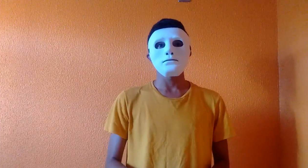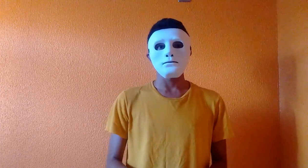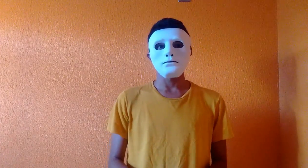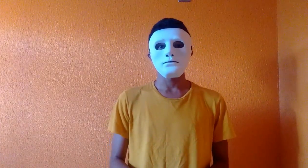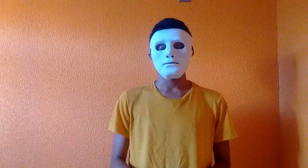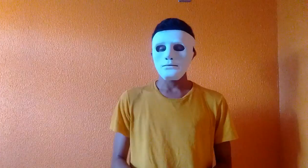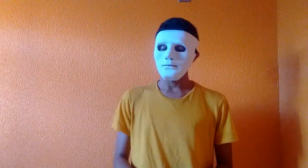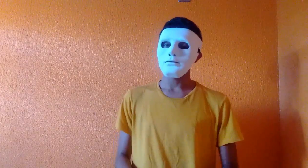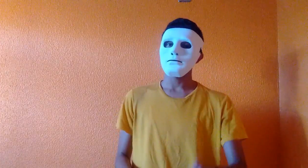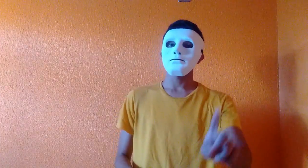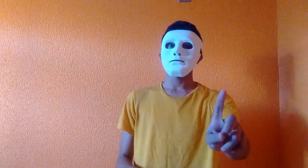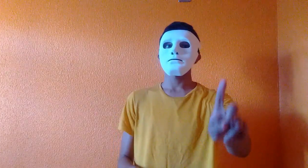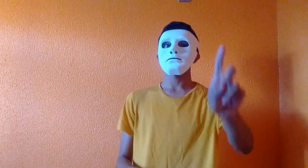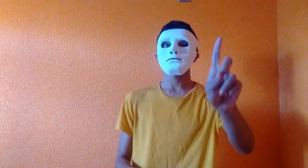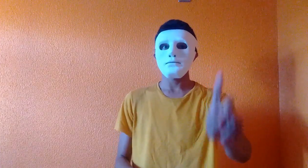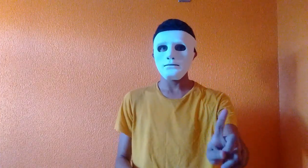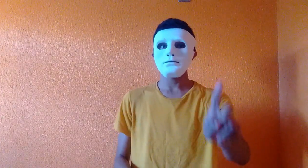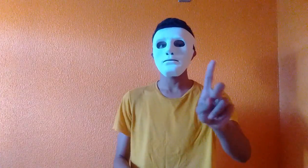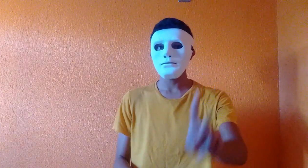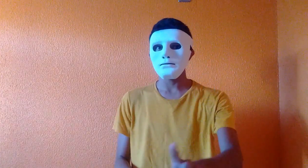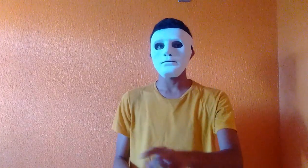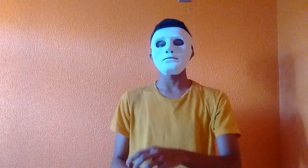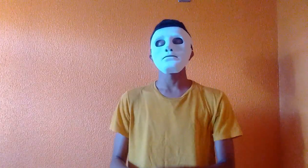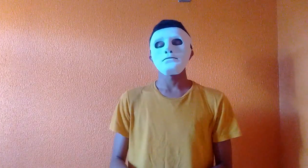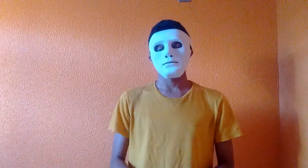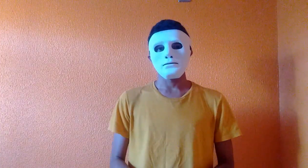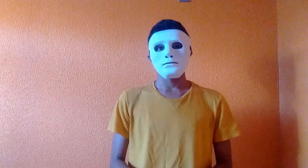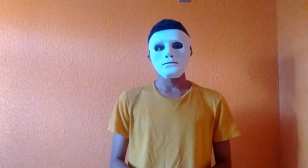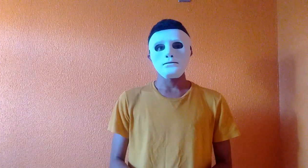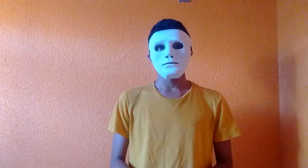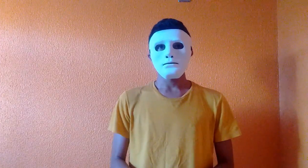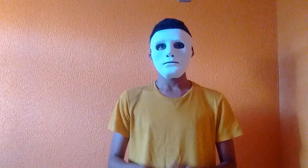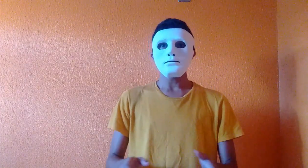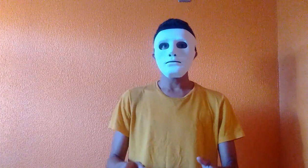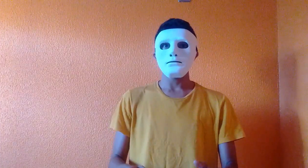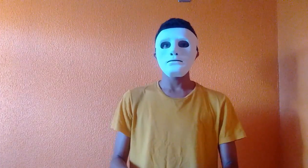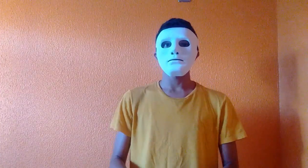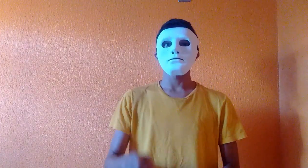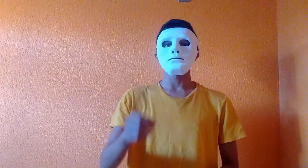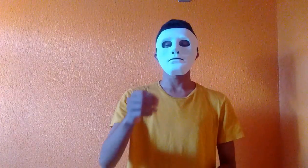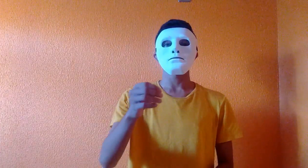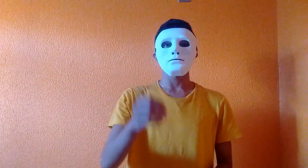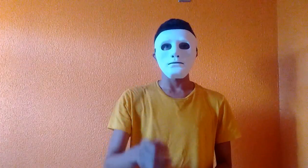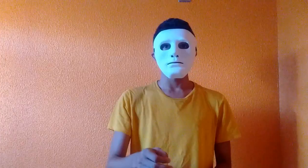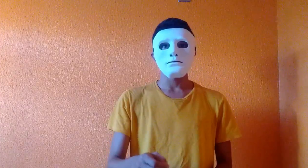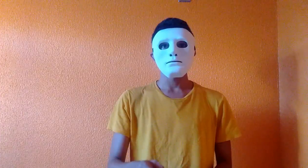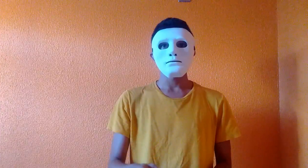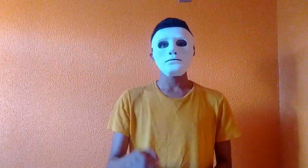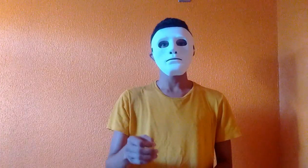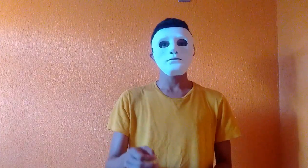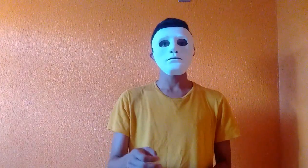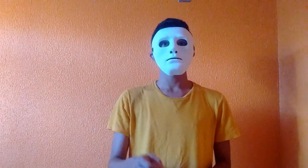alimentos, o que representa 7%. Entre eles estão queijo coalho, sanduíche